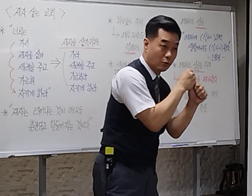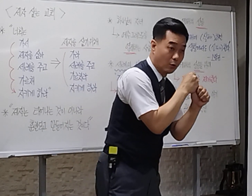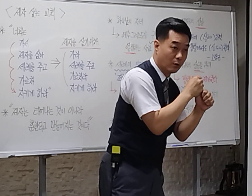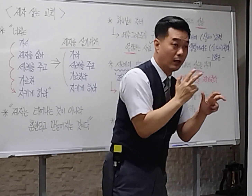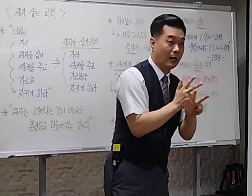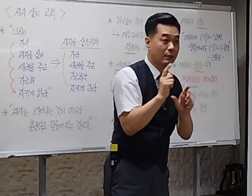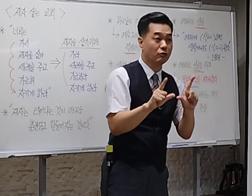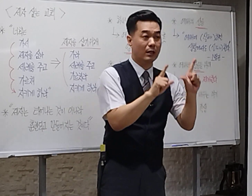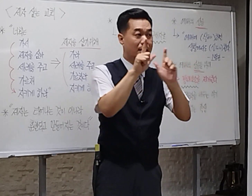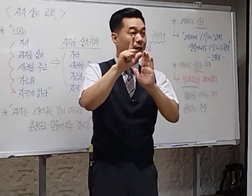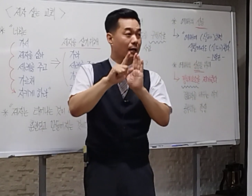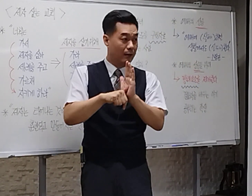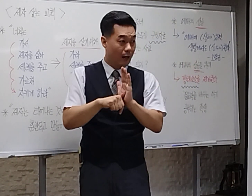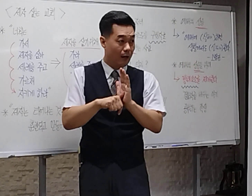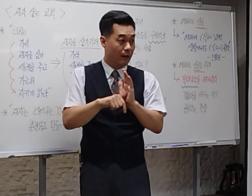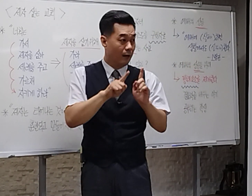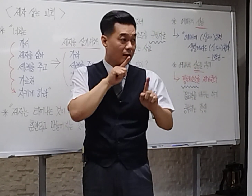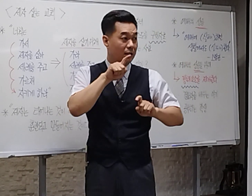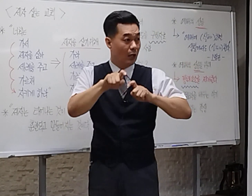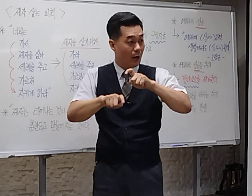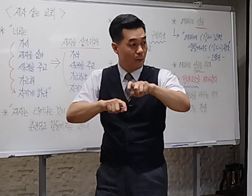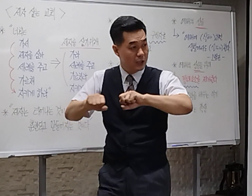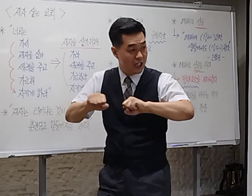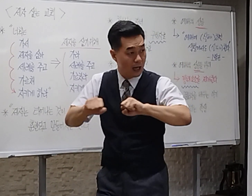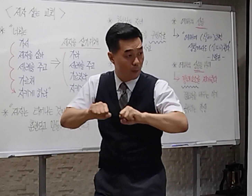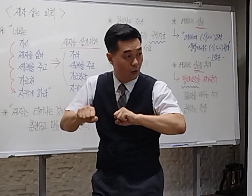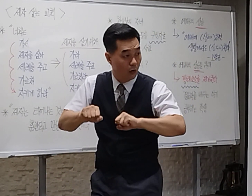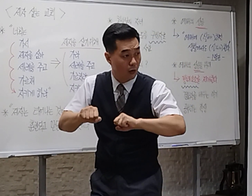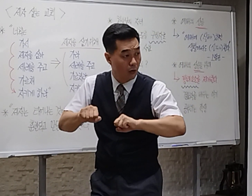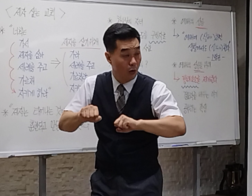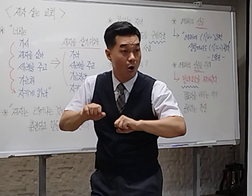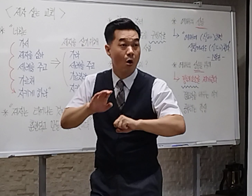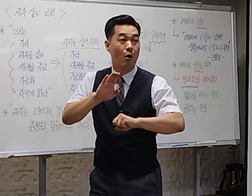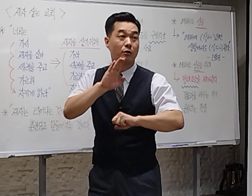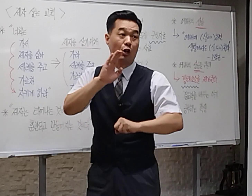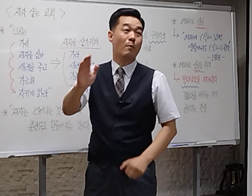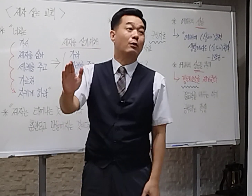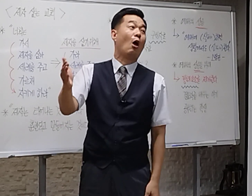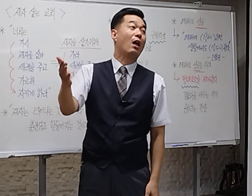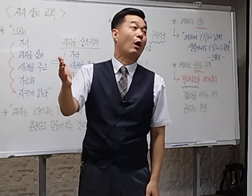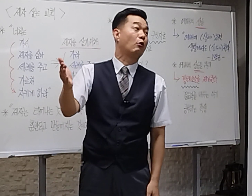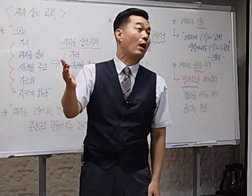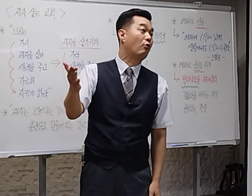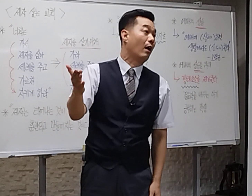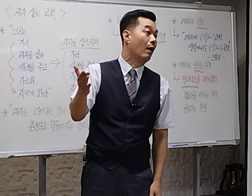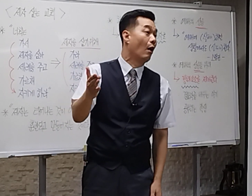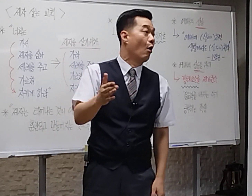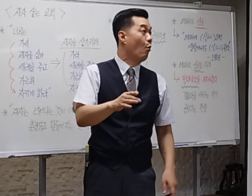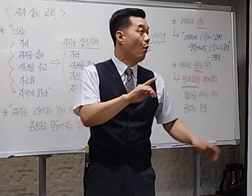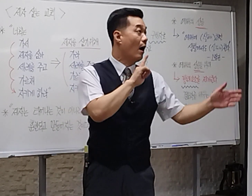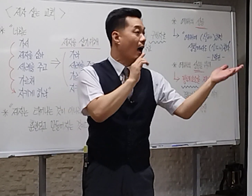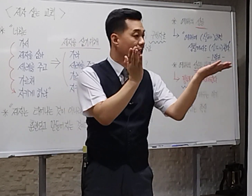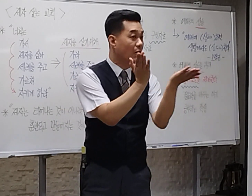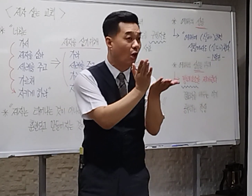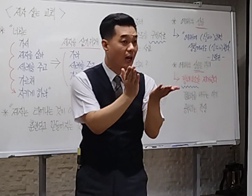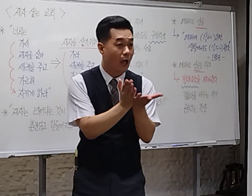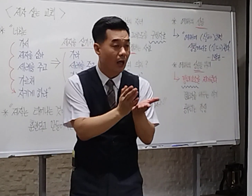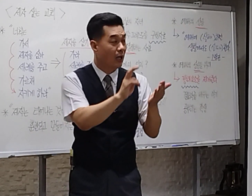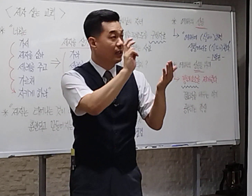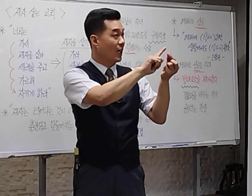붙들고 한 주간은 살아갈 때 그대로 한번 실행해보는 거예요. 정말 돼. 와, 이게 되네.